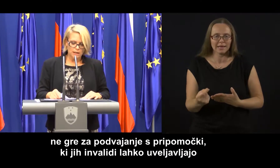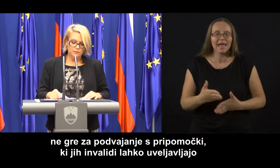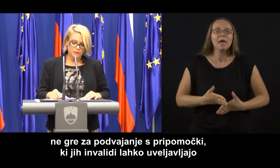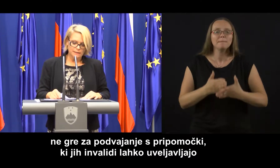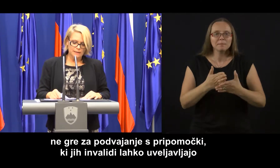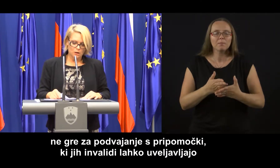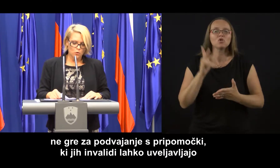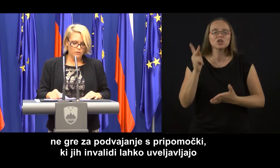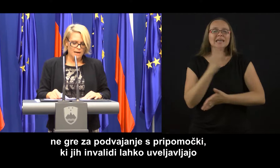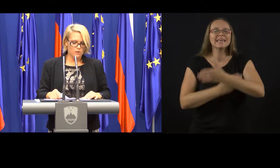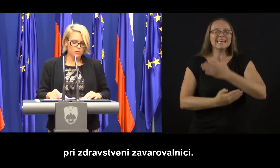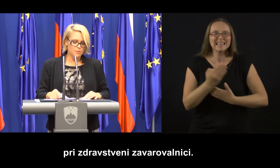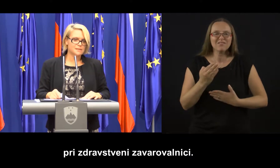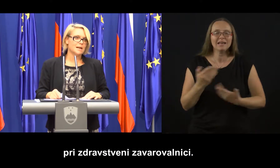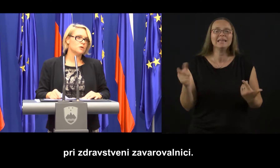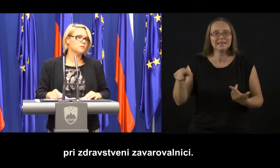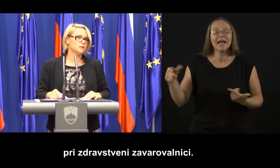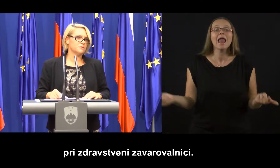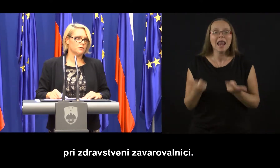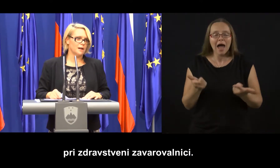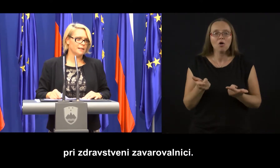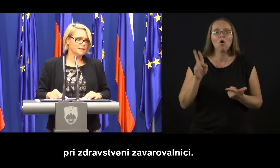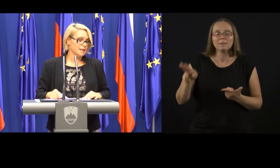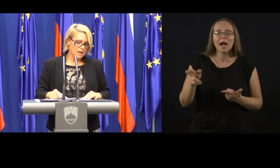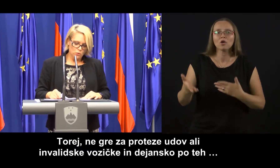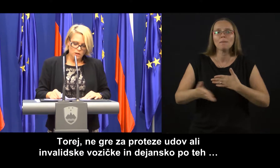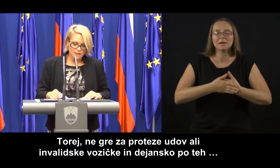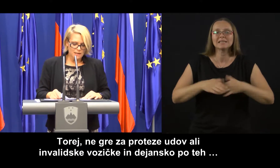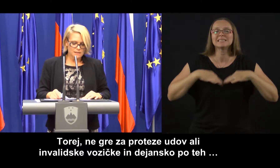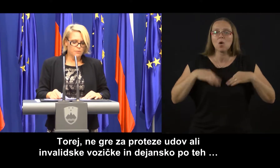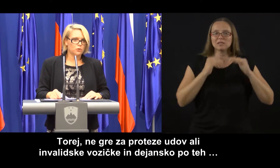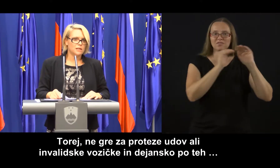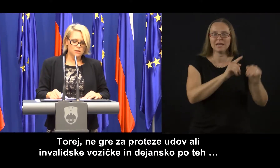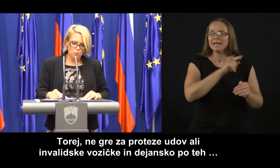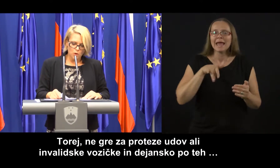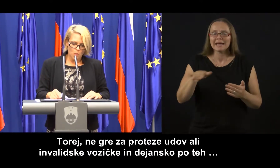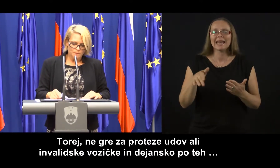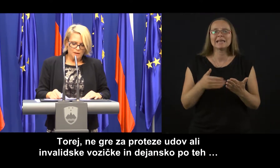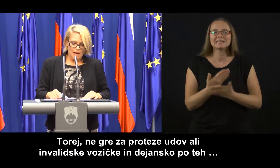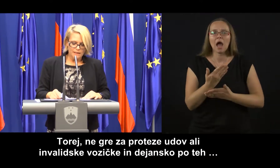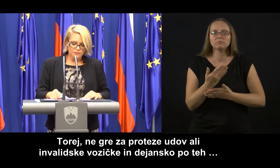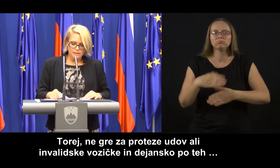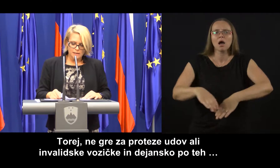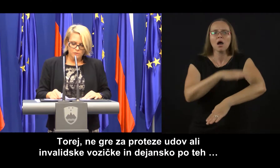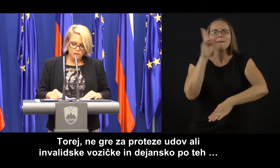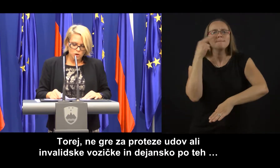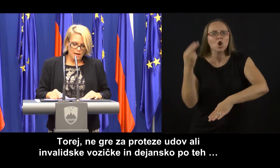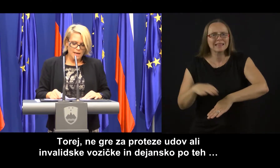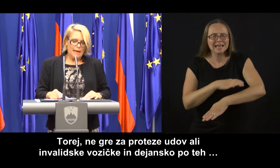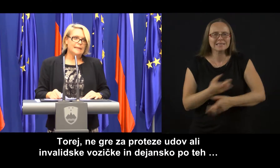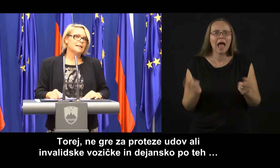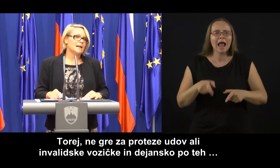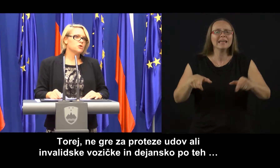pripomočki, ki invalidi lahko uveljavljajo pri zdravstveni zavarovalnici. Torej ne gre za proteze udov ali invalidske